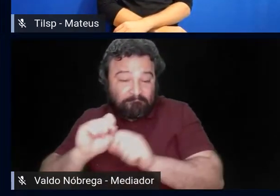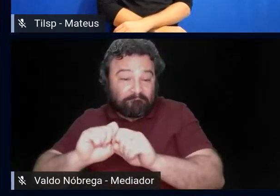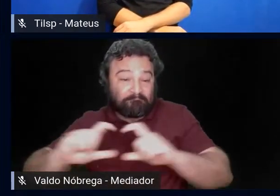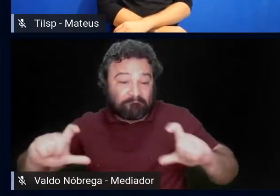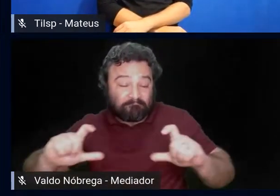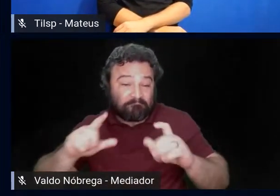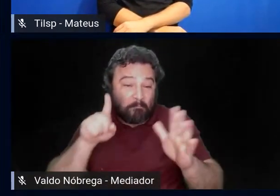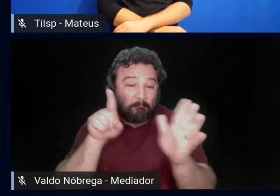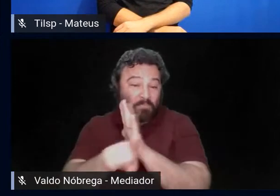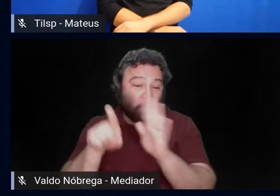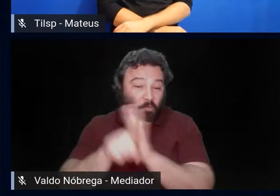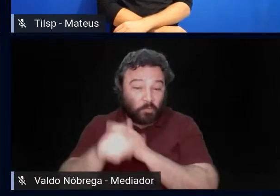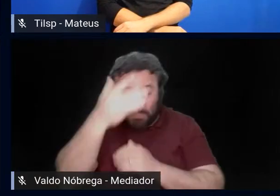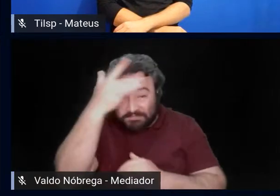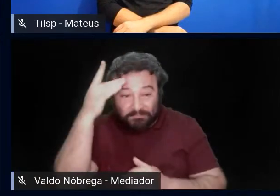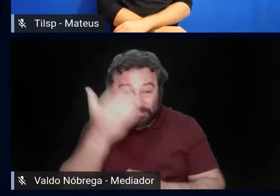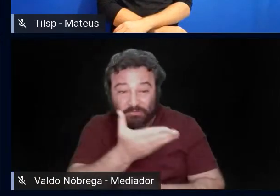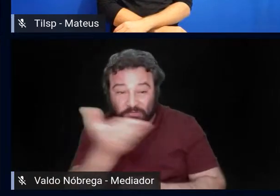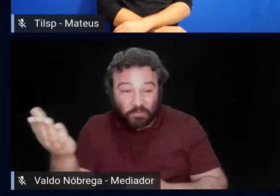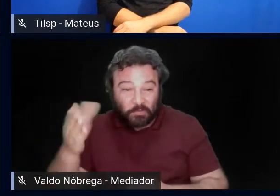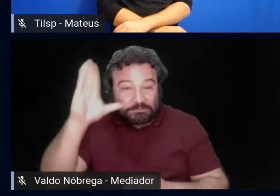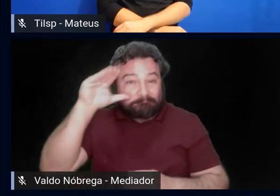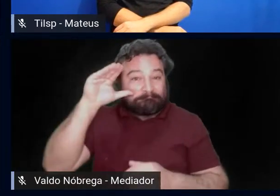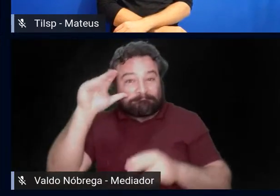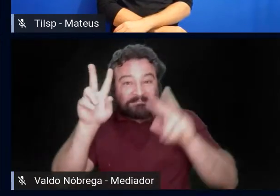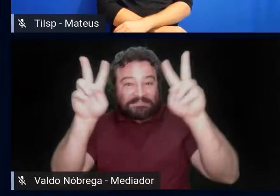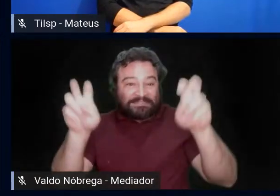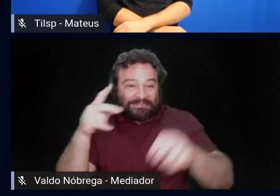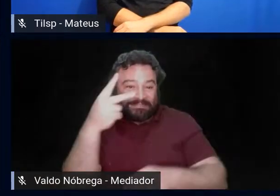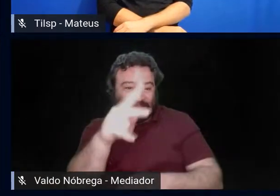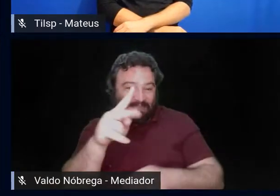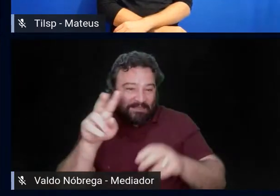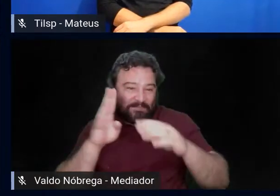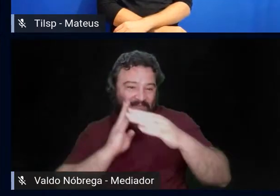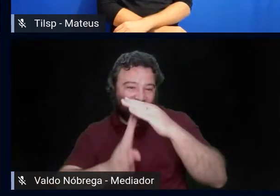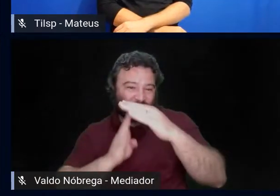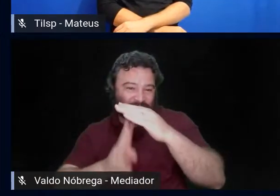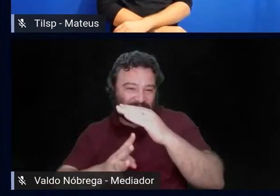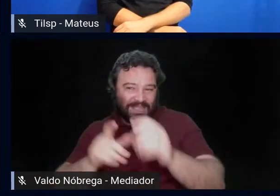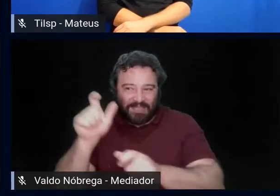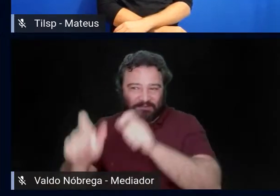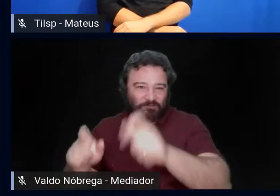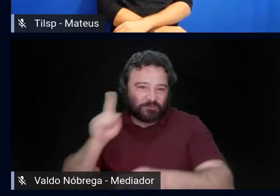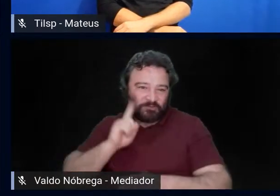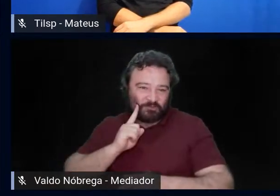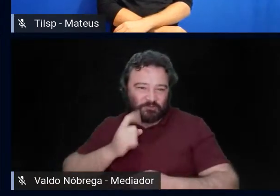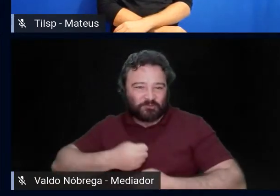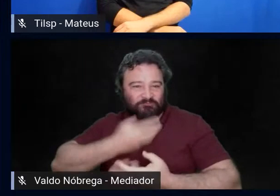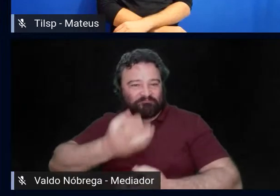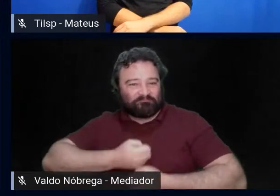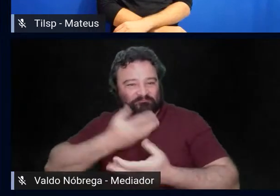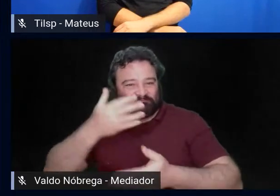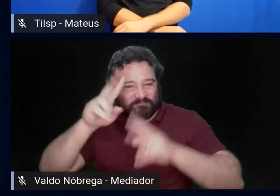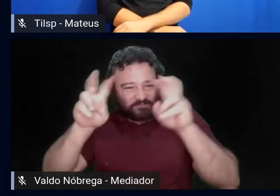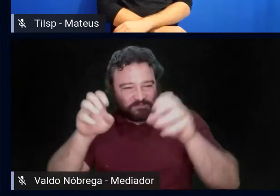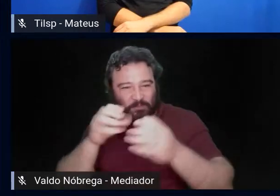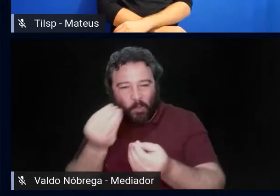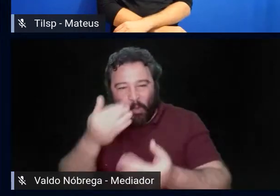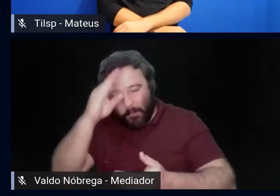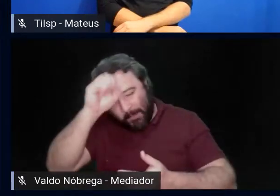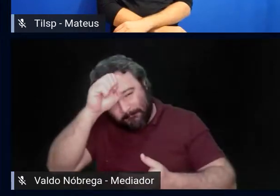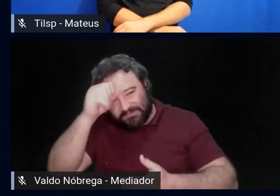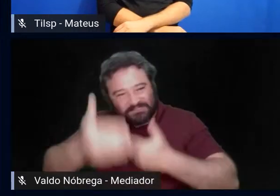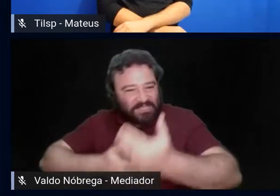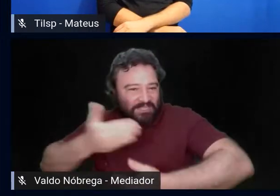apresentou. Eu espero muito que as pessoas tenham perguntas que possam ser apresentadas sobre pessoas